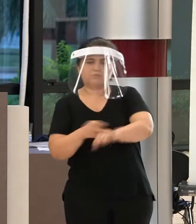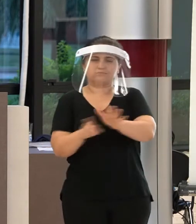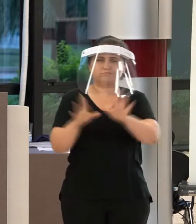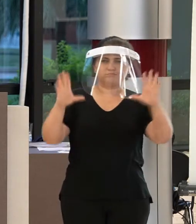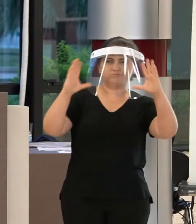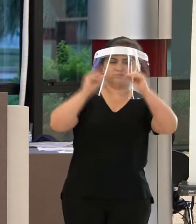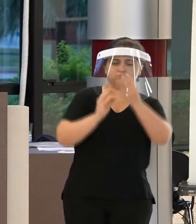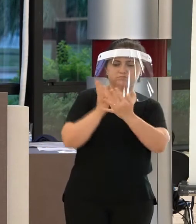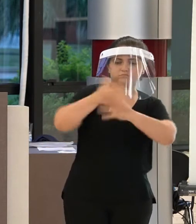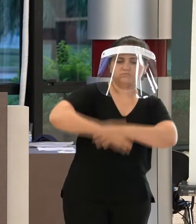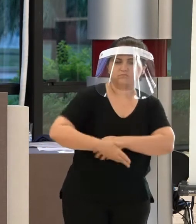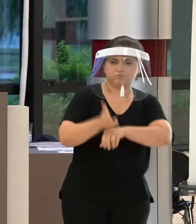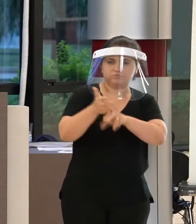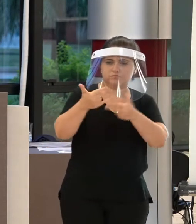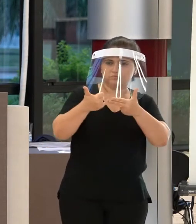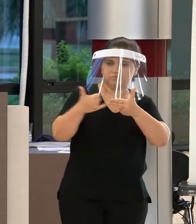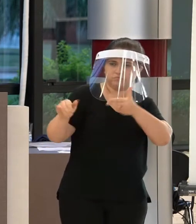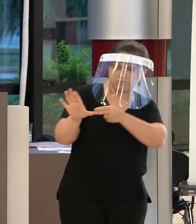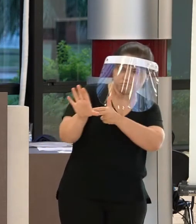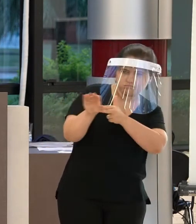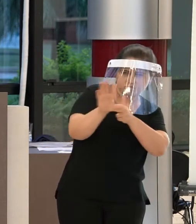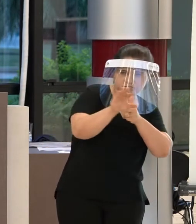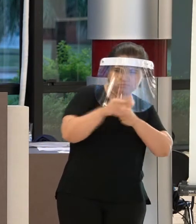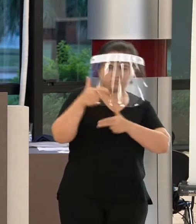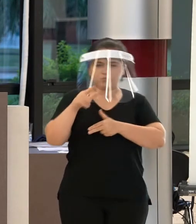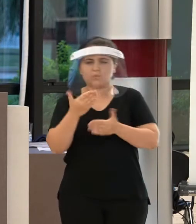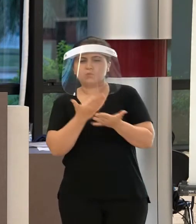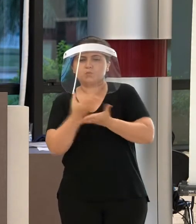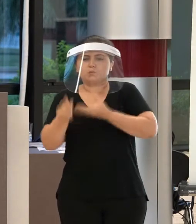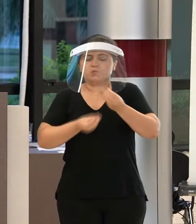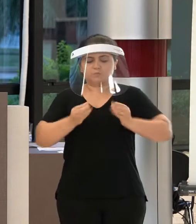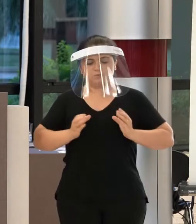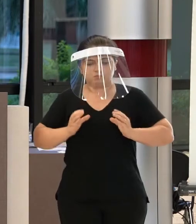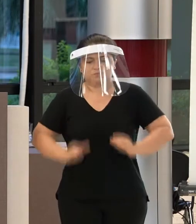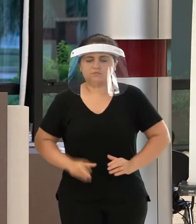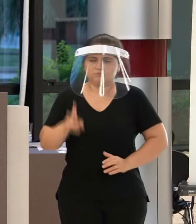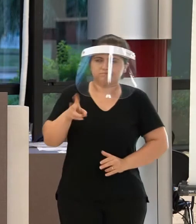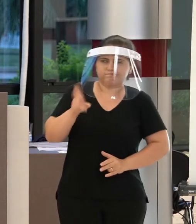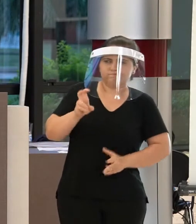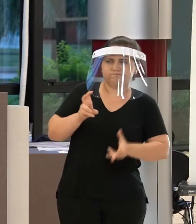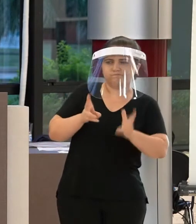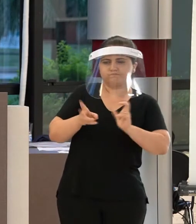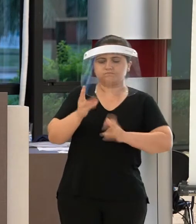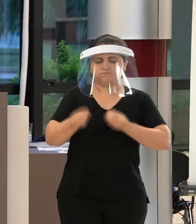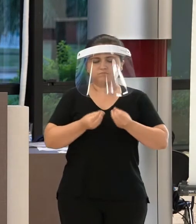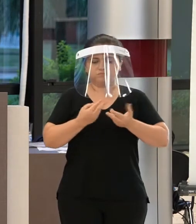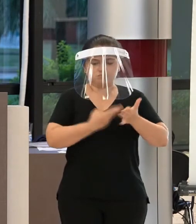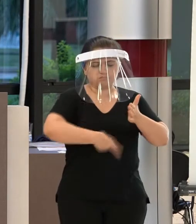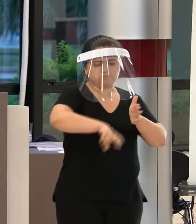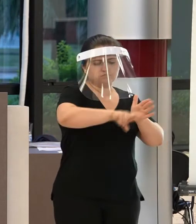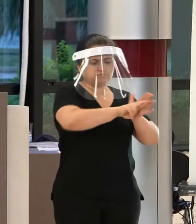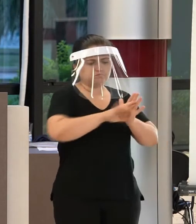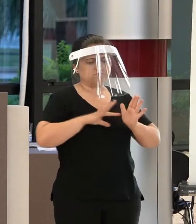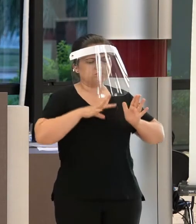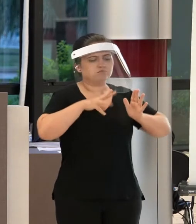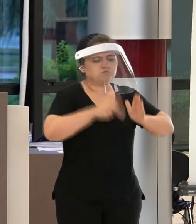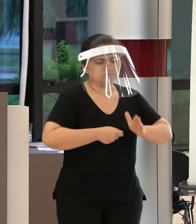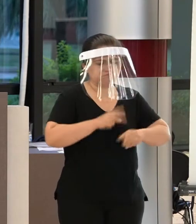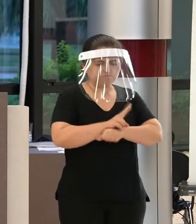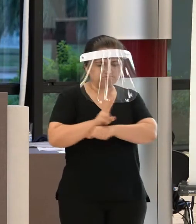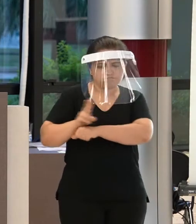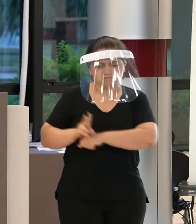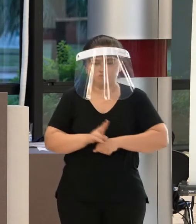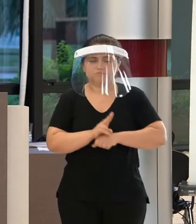somente através da termografia, estudando seus comportamentos, é que a gente está conseguindo recuperar esses animais,